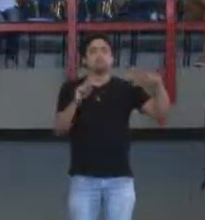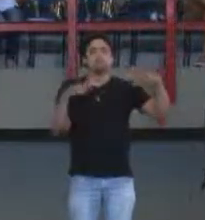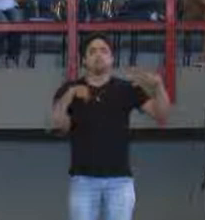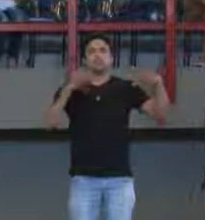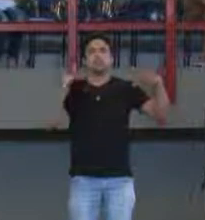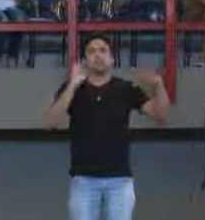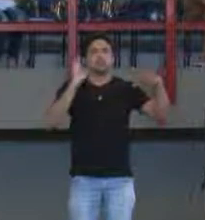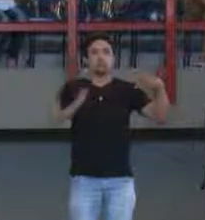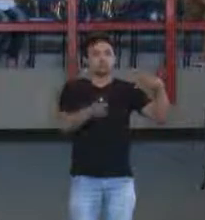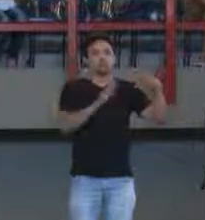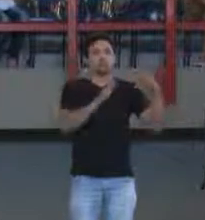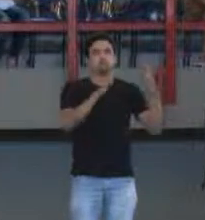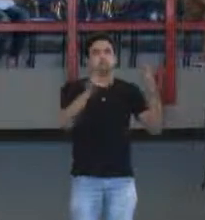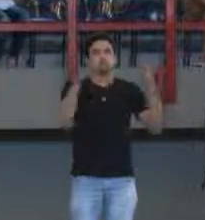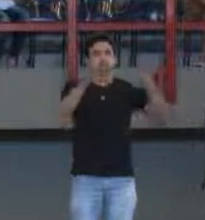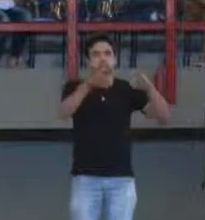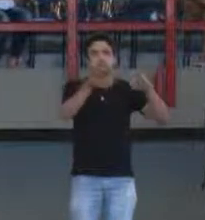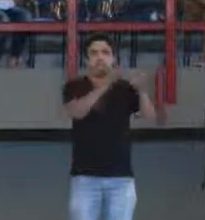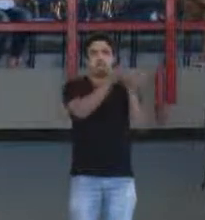medida de tendência central